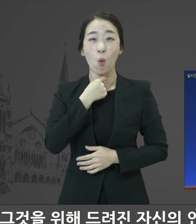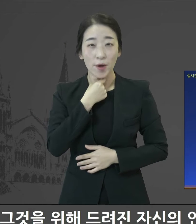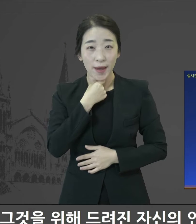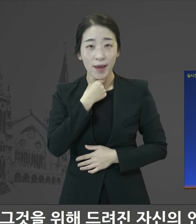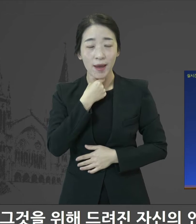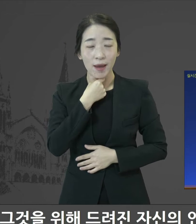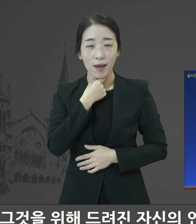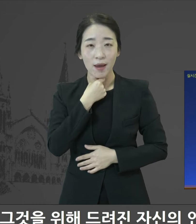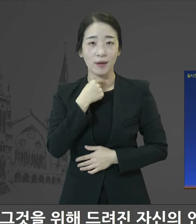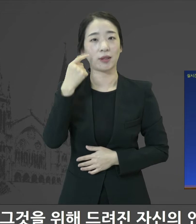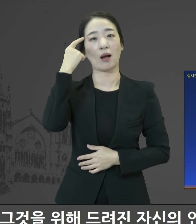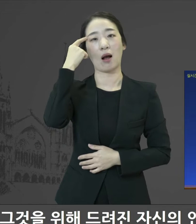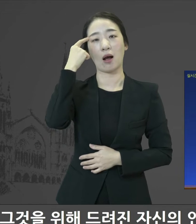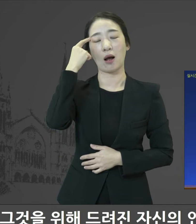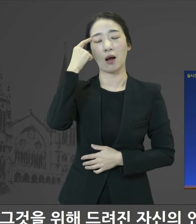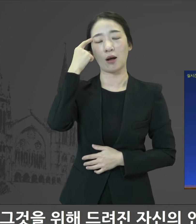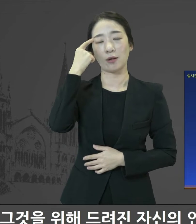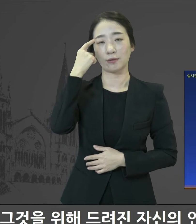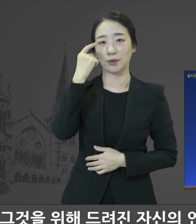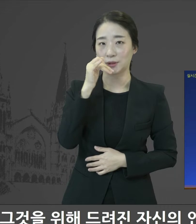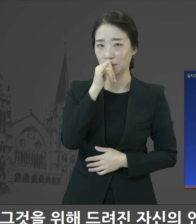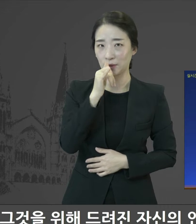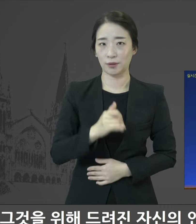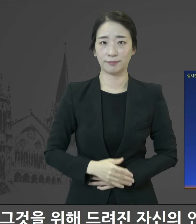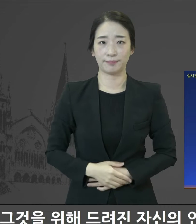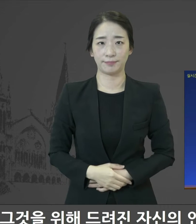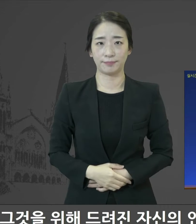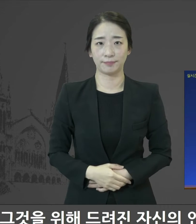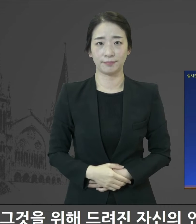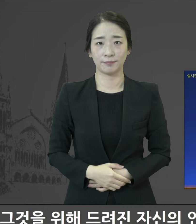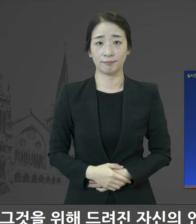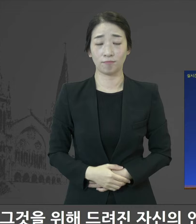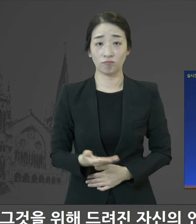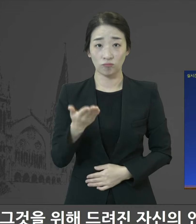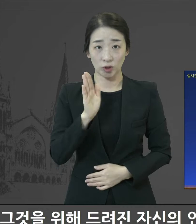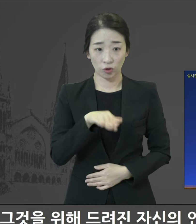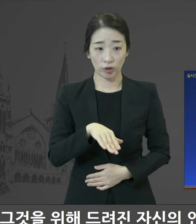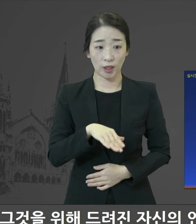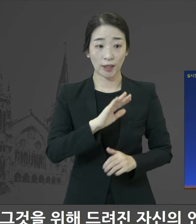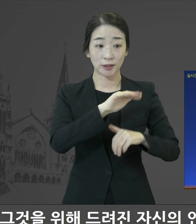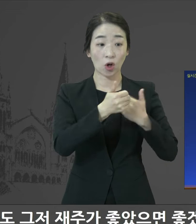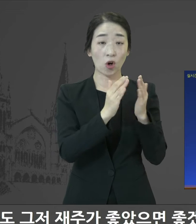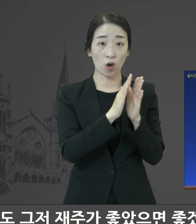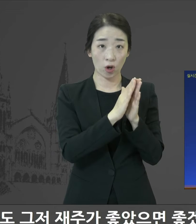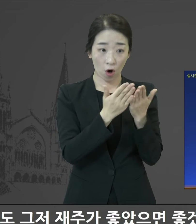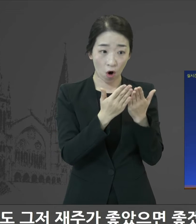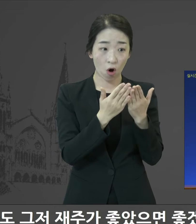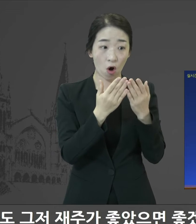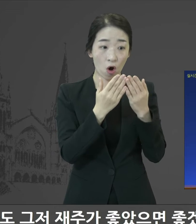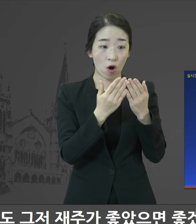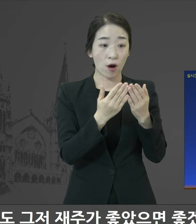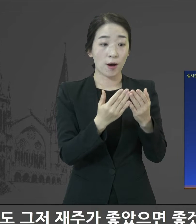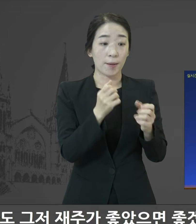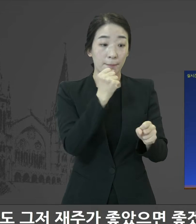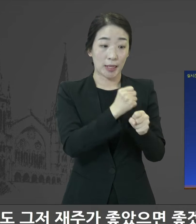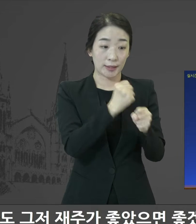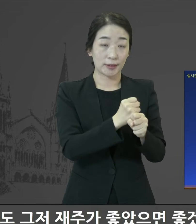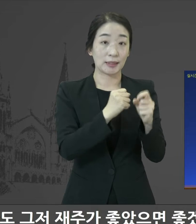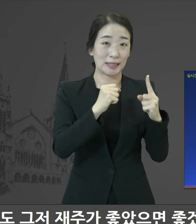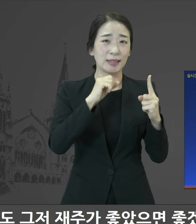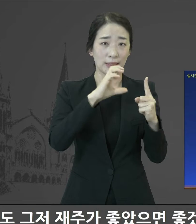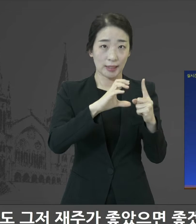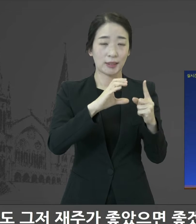좋겠다, 이런 생각만 하는 것이죠. 근데 1세기 때는 누군가를 본받으려 했을 때